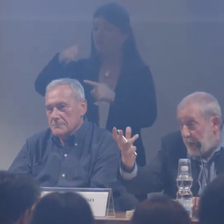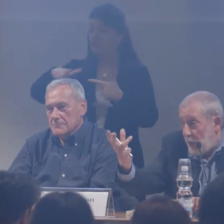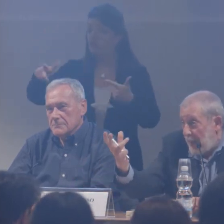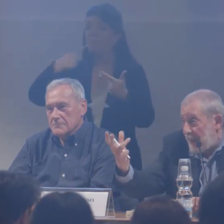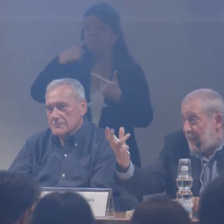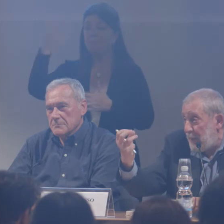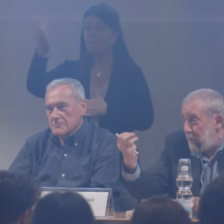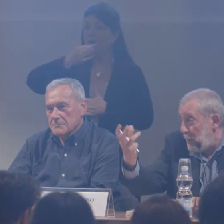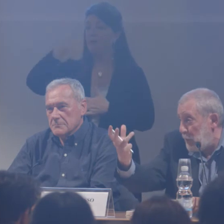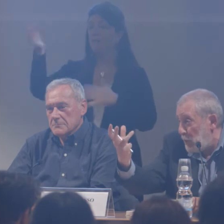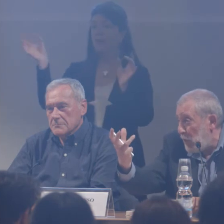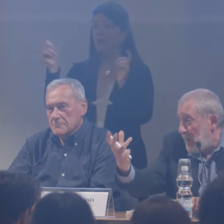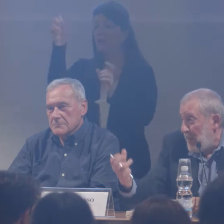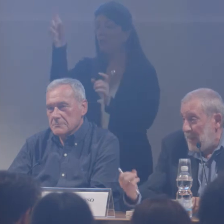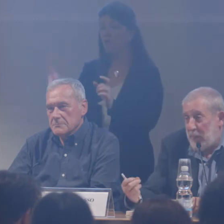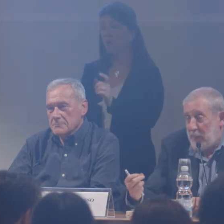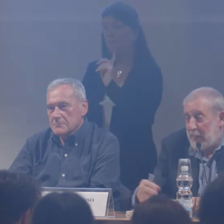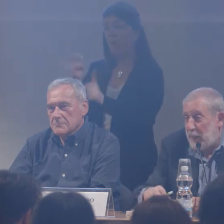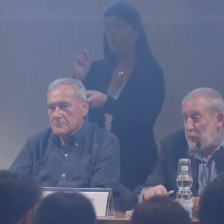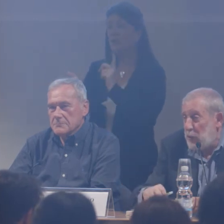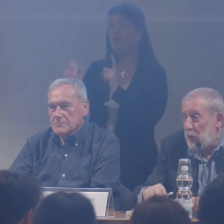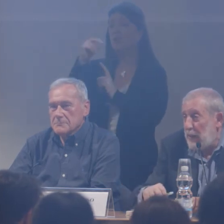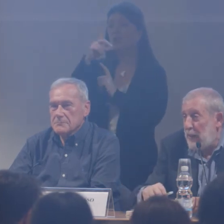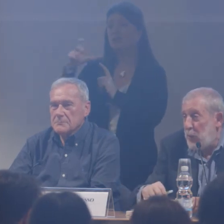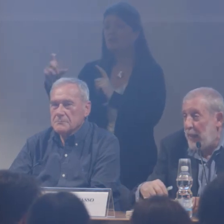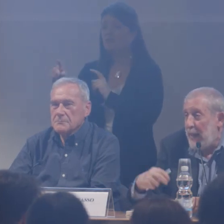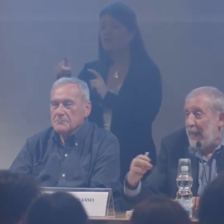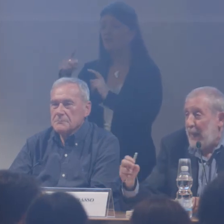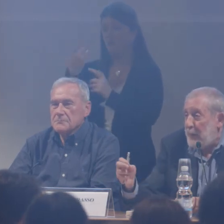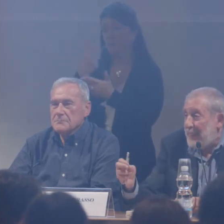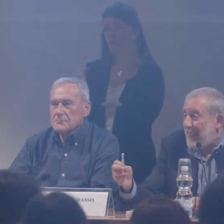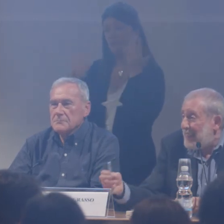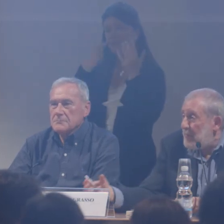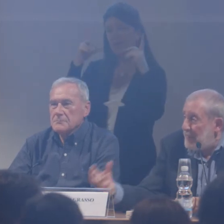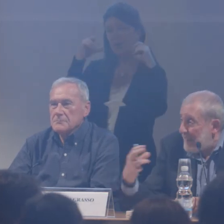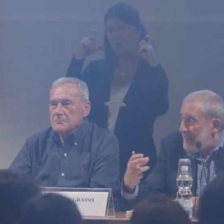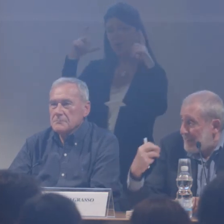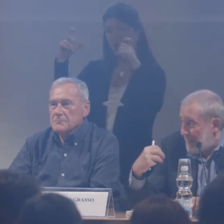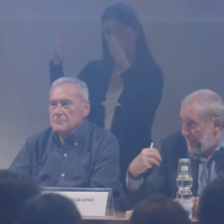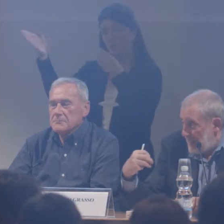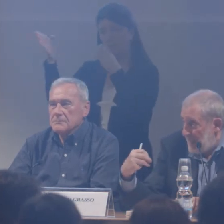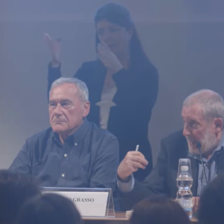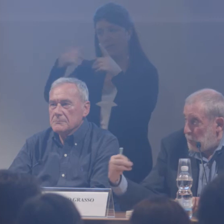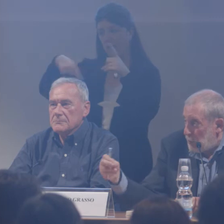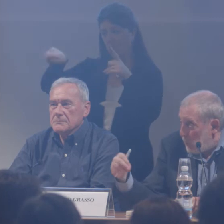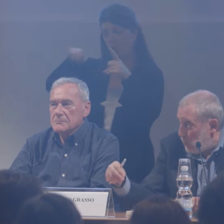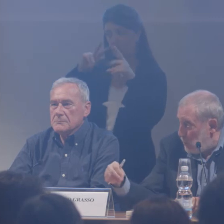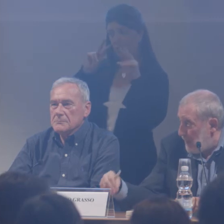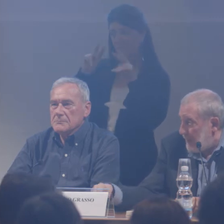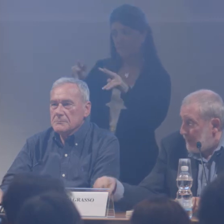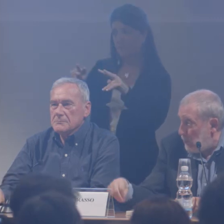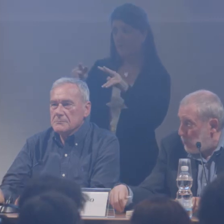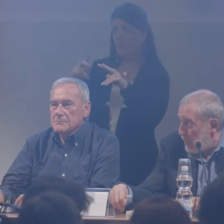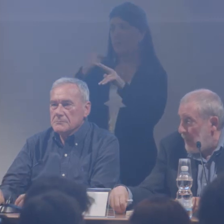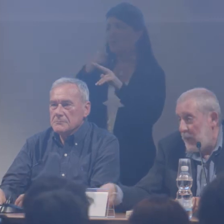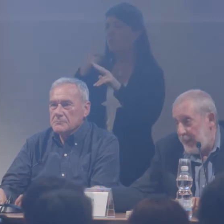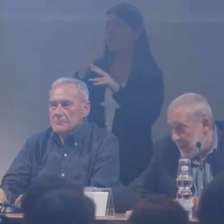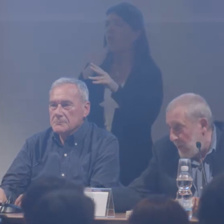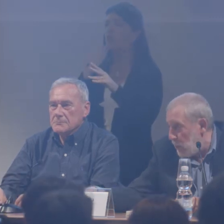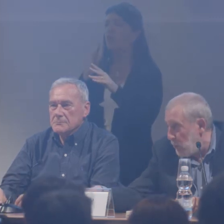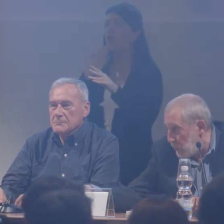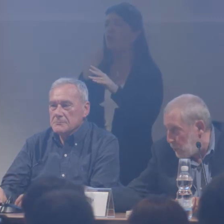democratico, anche nel fisico, e se guardate le foto dell'epoca capite la differenza antropologica tra lui